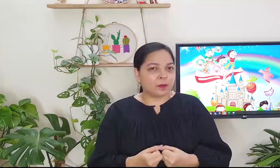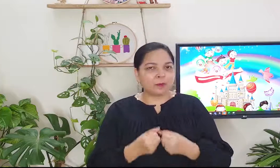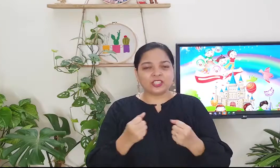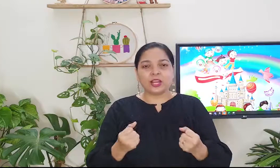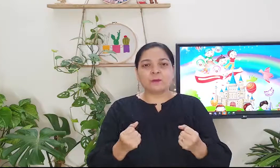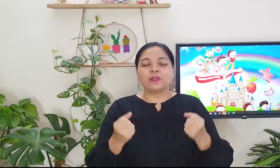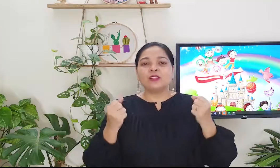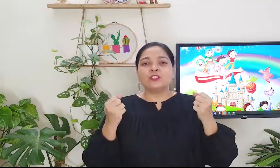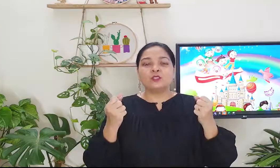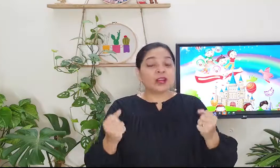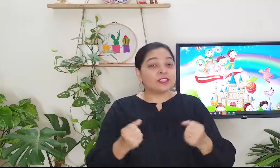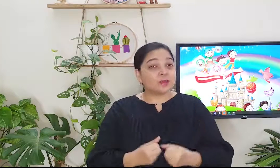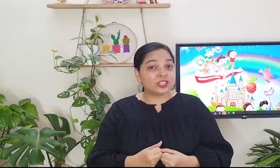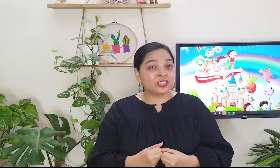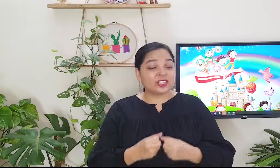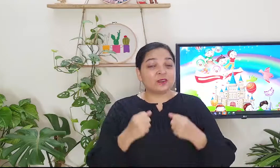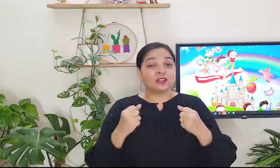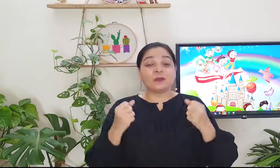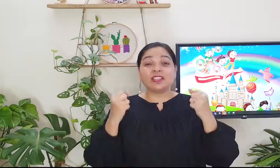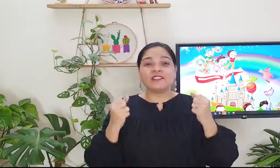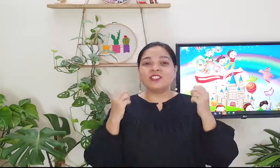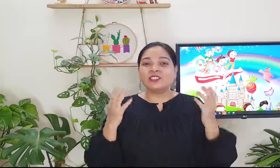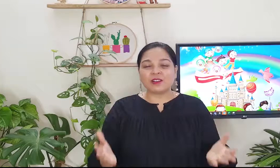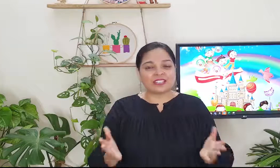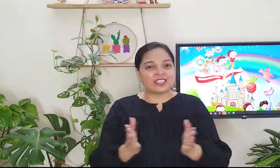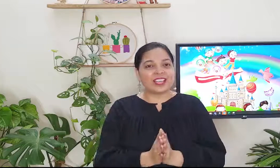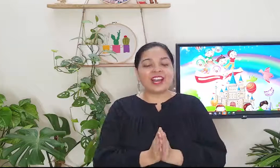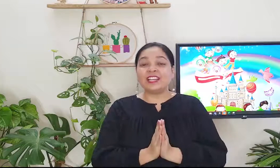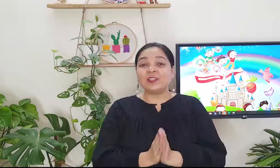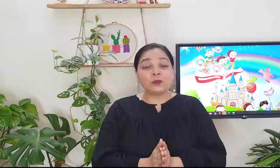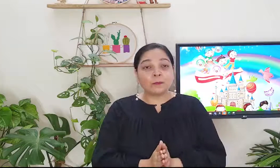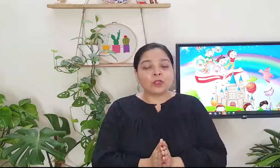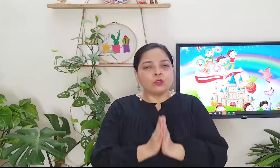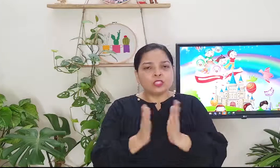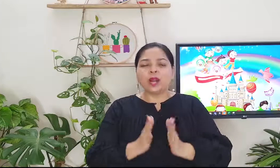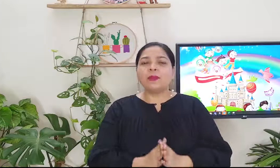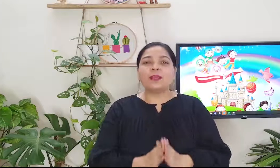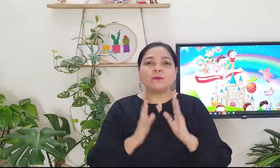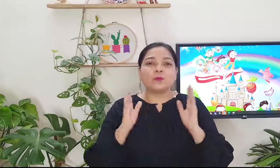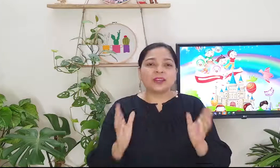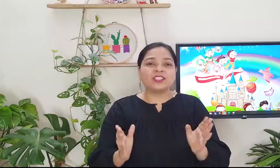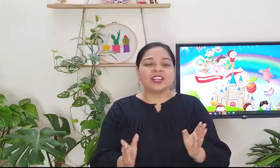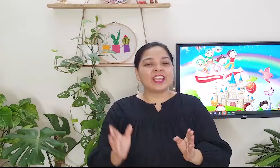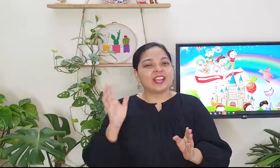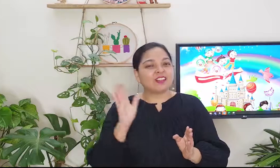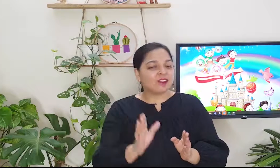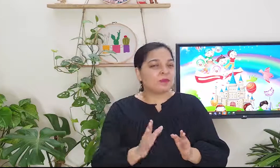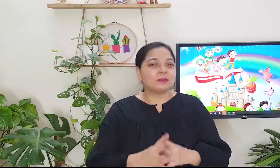সুস্থ জীবন, সব সময় সুস্থ থাকার জন্য দৈবীয় স্বাস্থ্যকে দিয়েছে। হ্যালেলুয়া। তো যেখানে প্রবলেম সেখানে একটা হাতকে